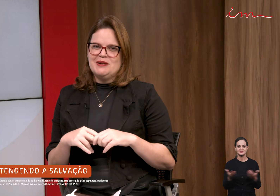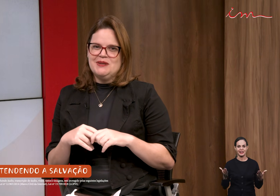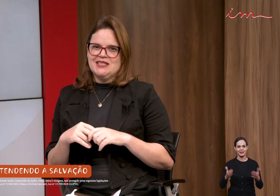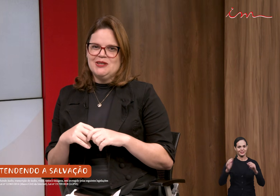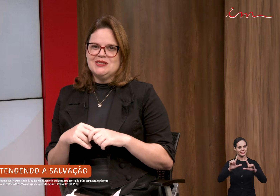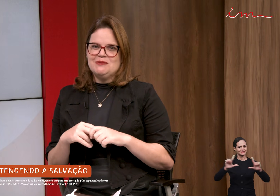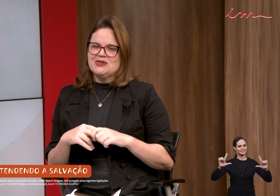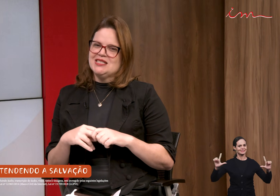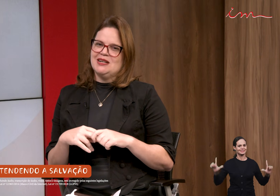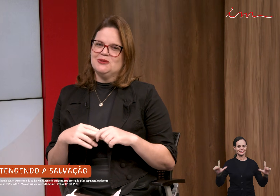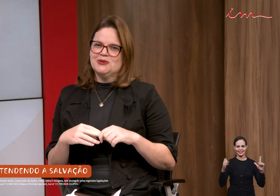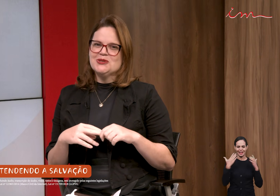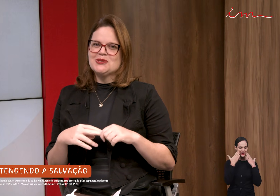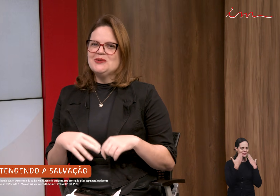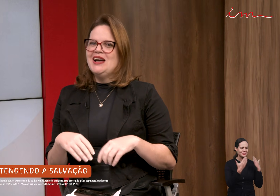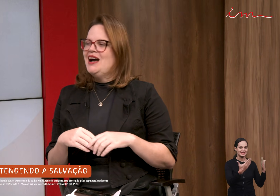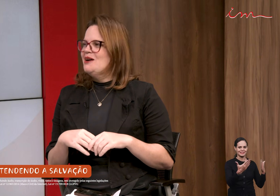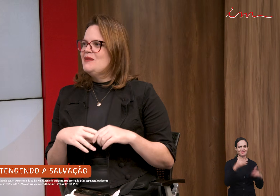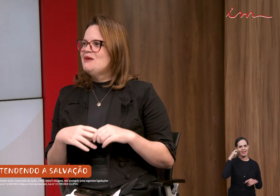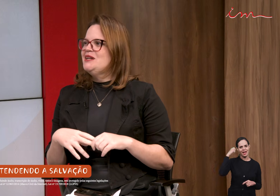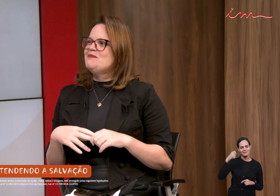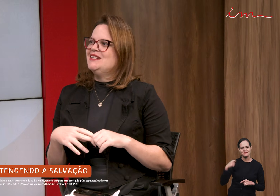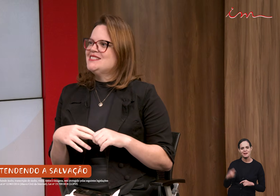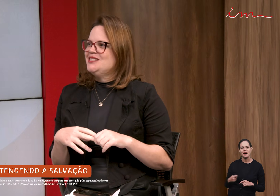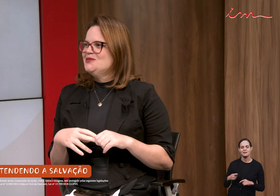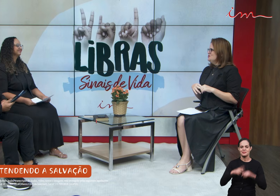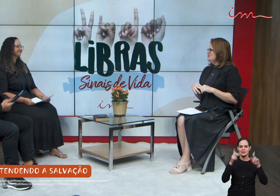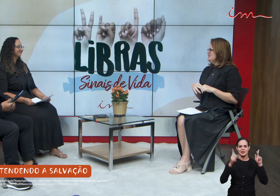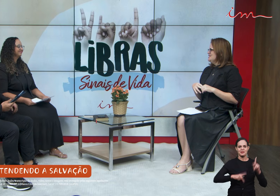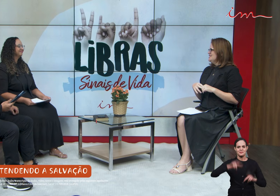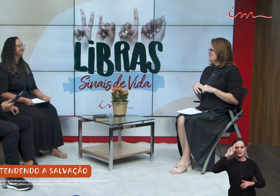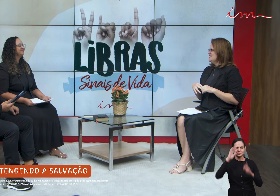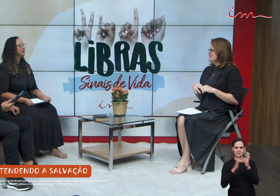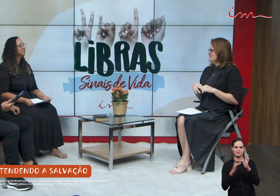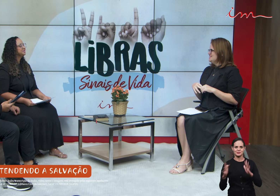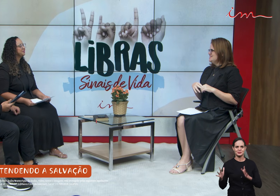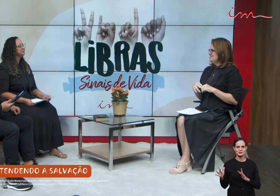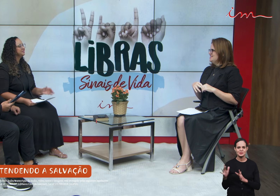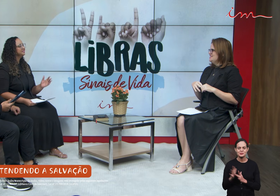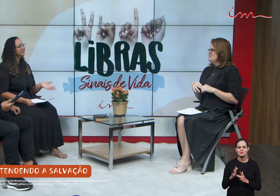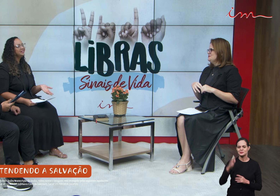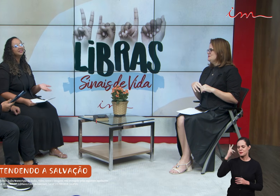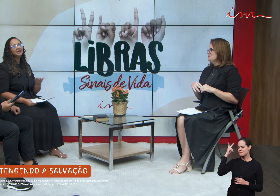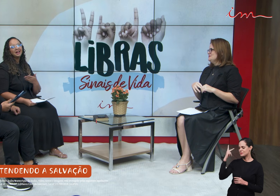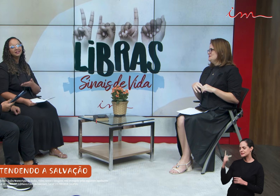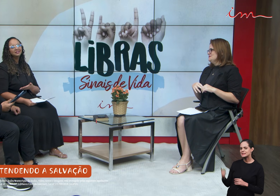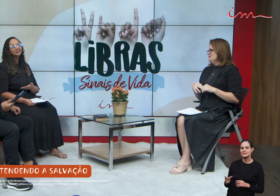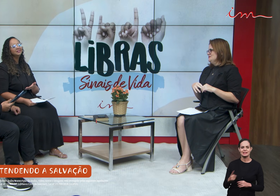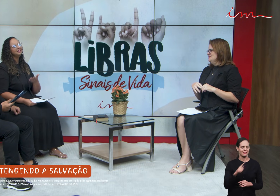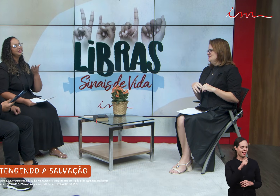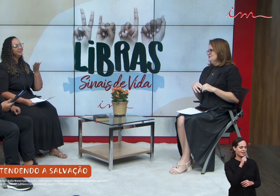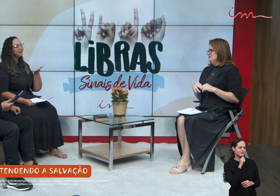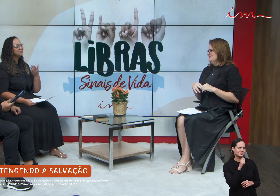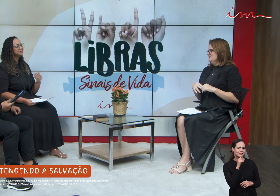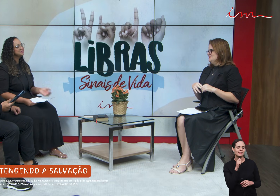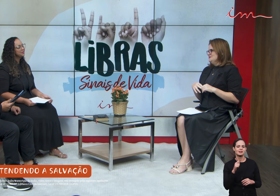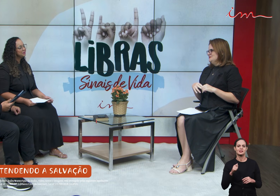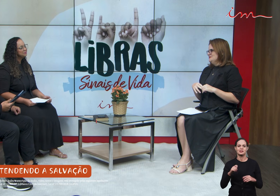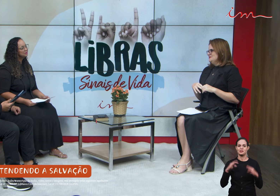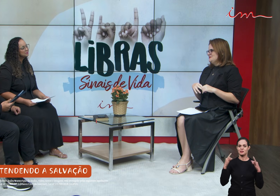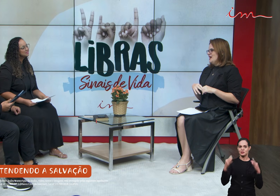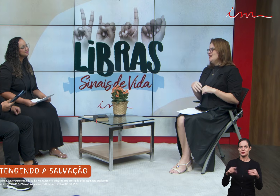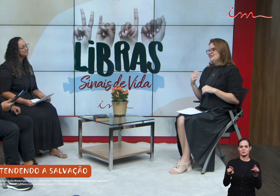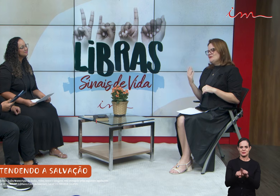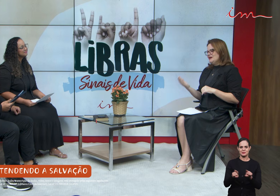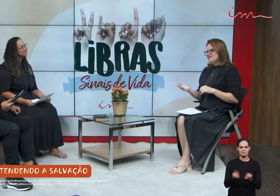nossa câmera para apresentar os irmãos que estão conosco. Amável, a paz do Senhor. A paz do Senhor, Priscila, Alan e a paz do